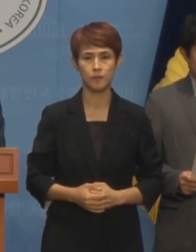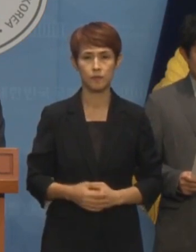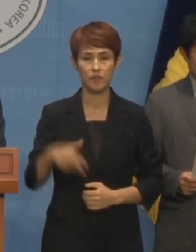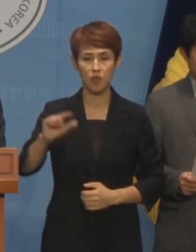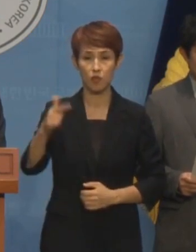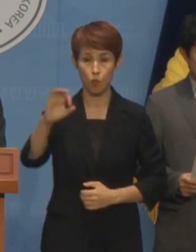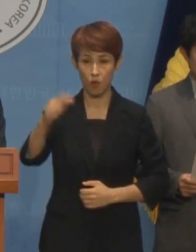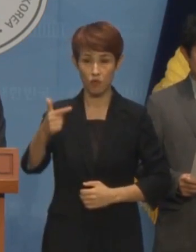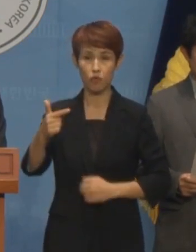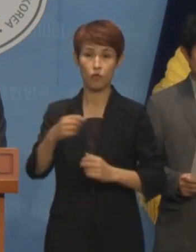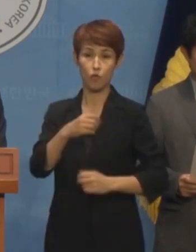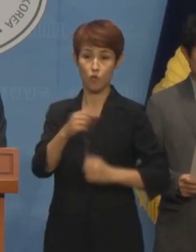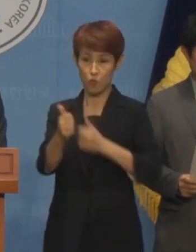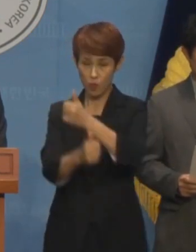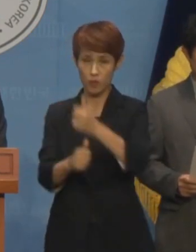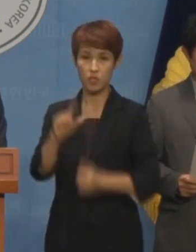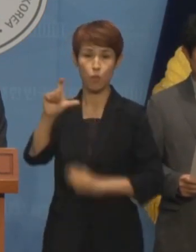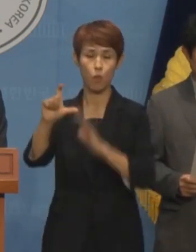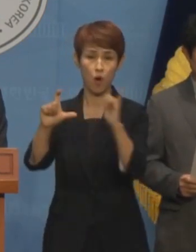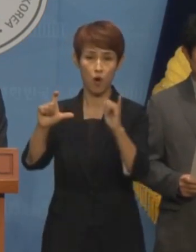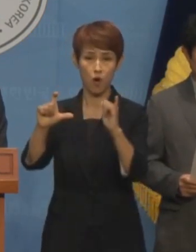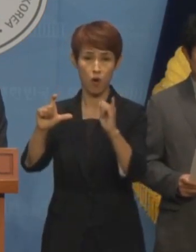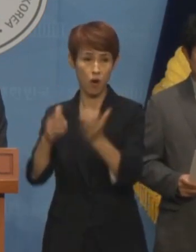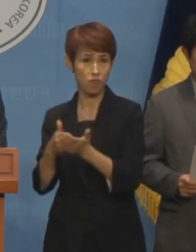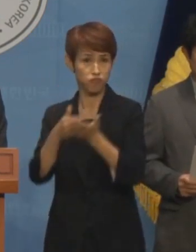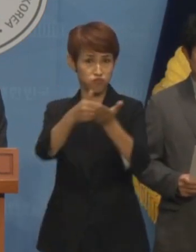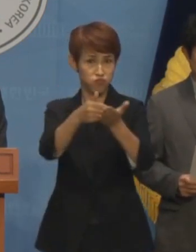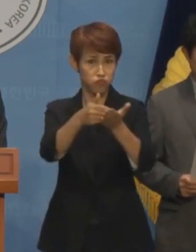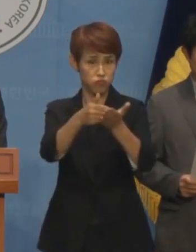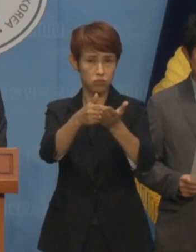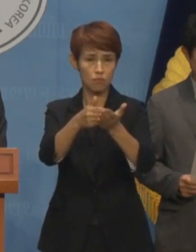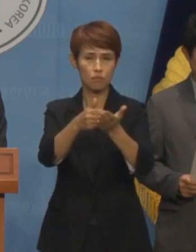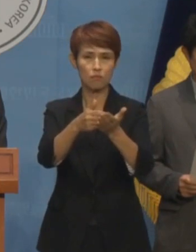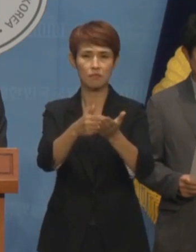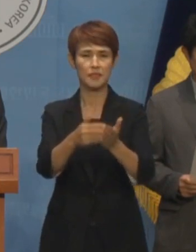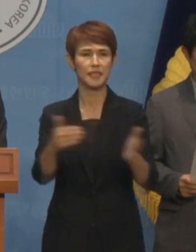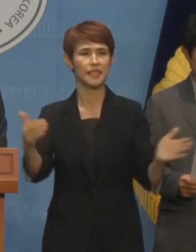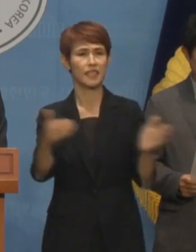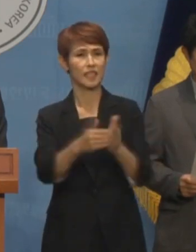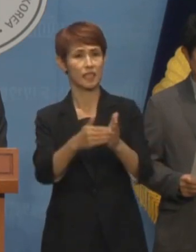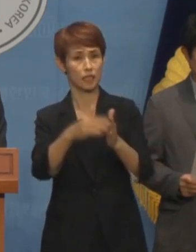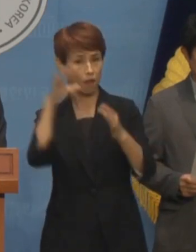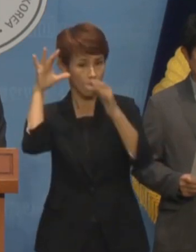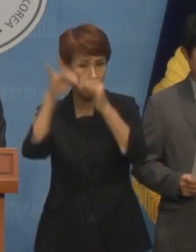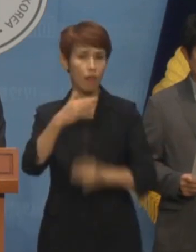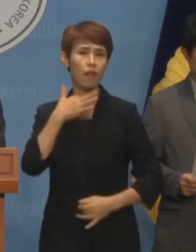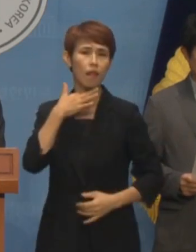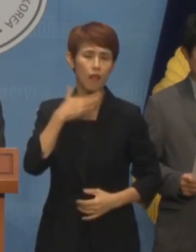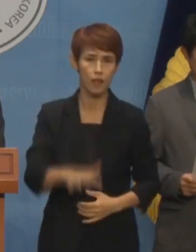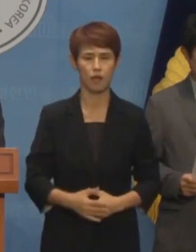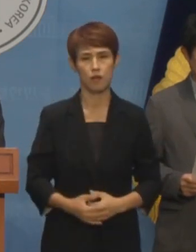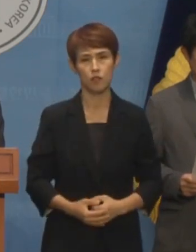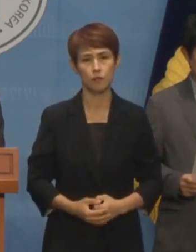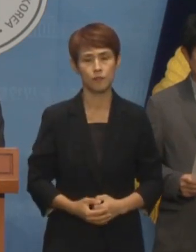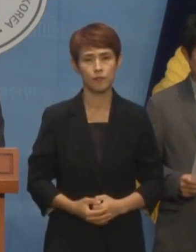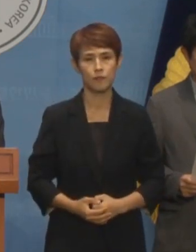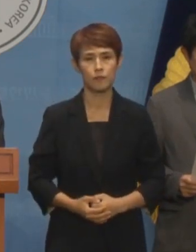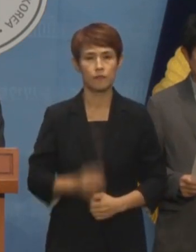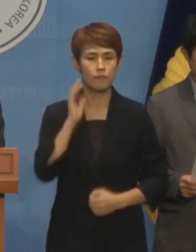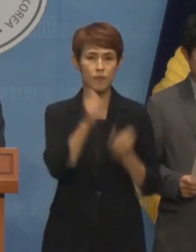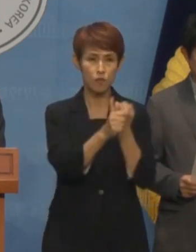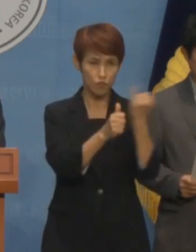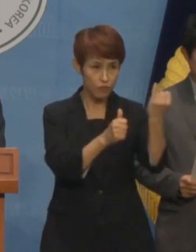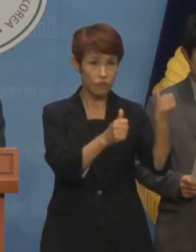전원위원 15명의 의견은 결코 종결이란 단일 결론으로 합치된 적이 없습니다. 김건희